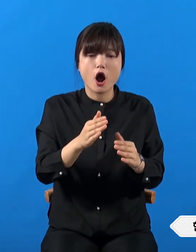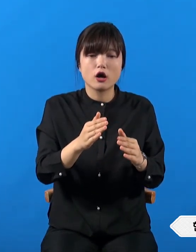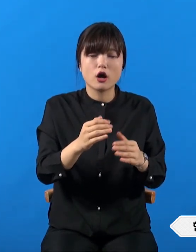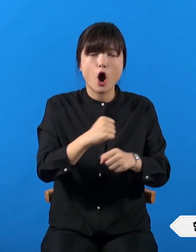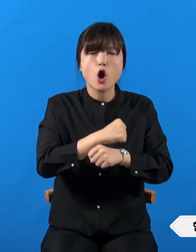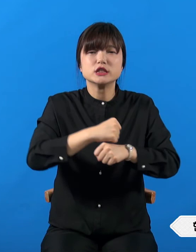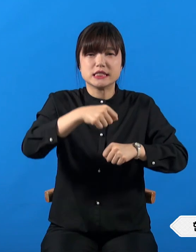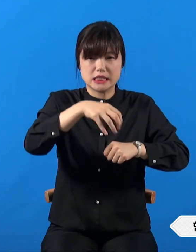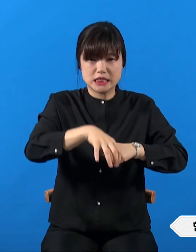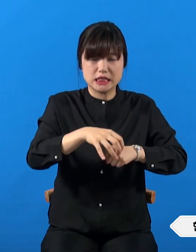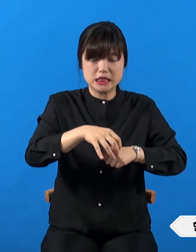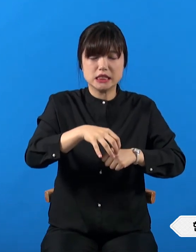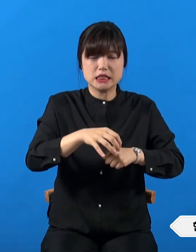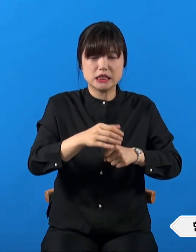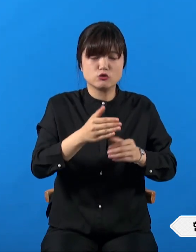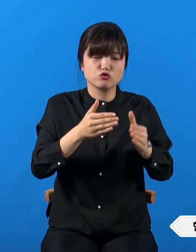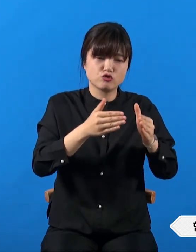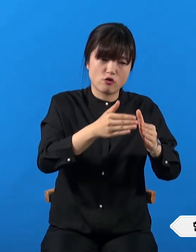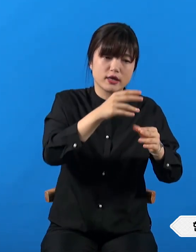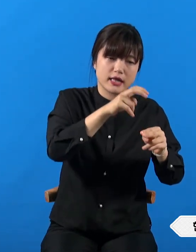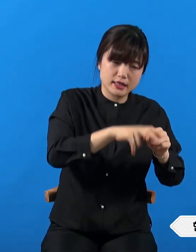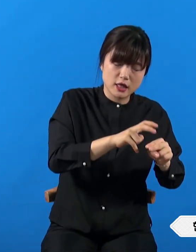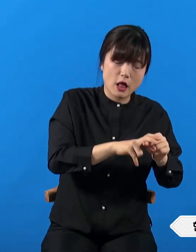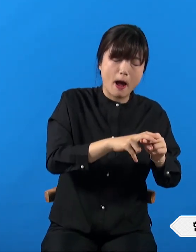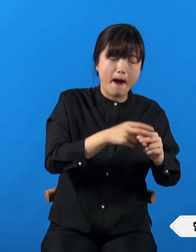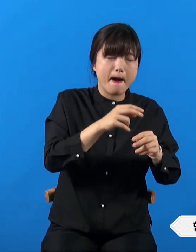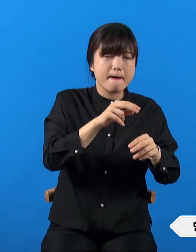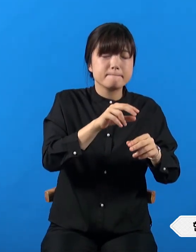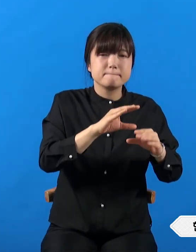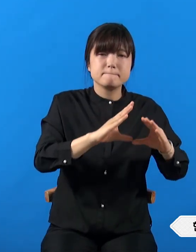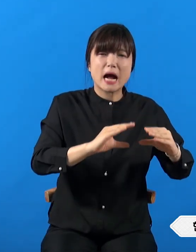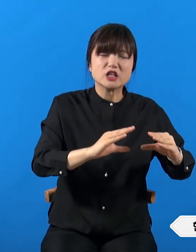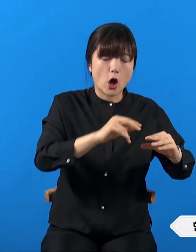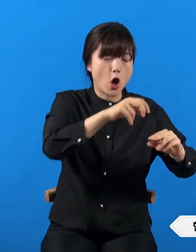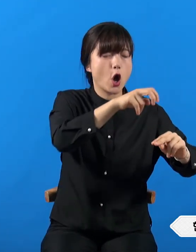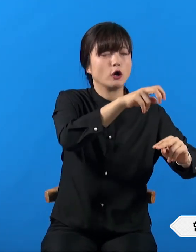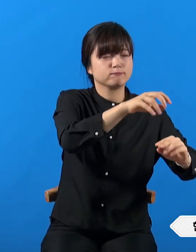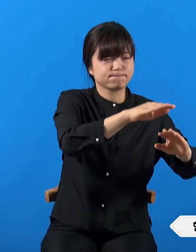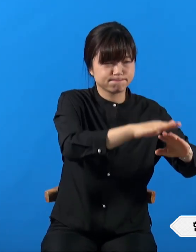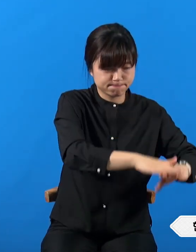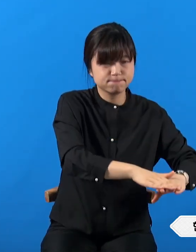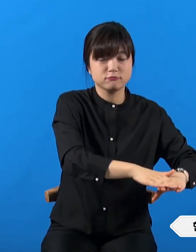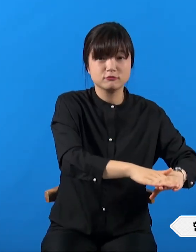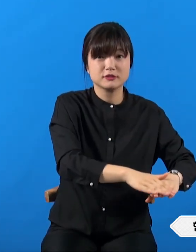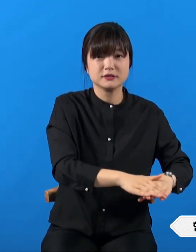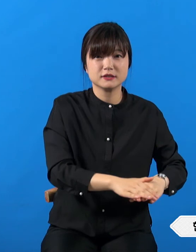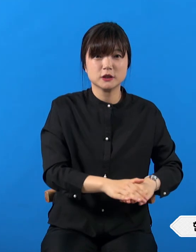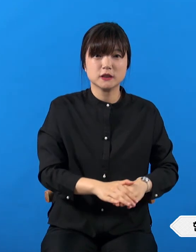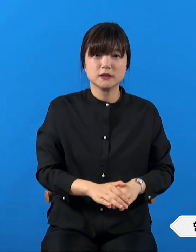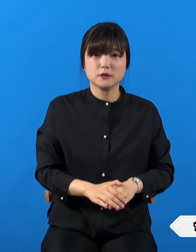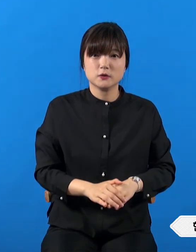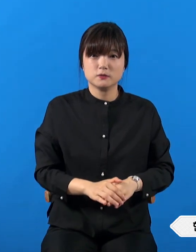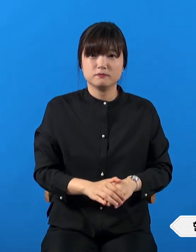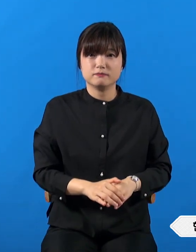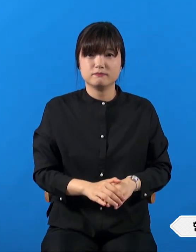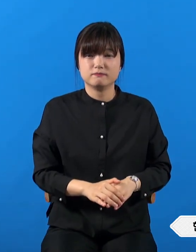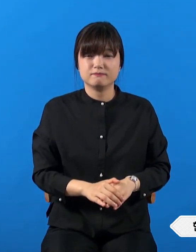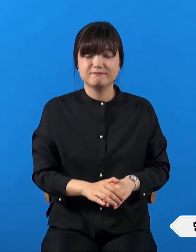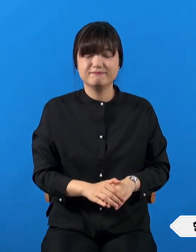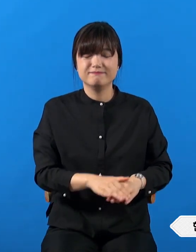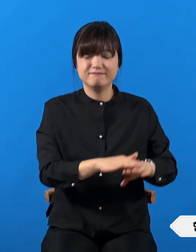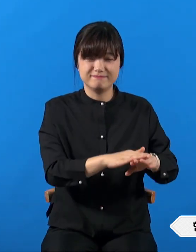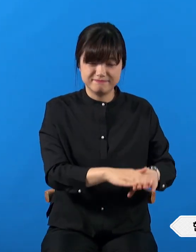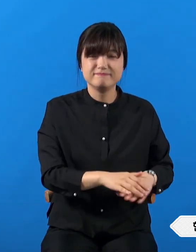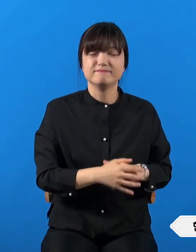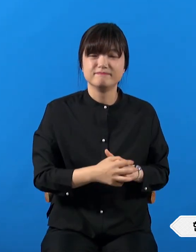귀퉁이라도 장소를 정해 놓으십시오. 거기에 방석을 딱 갖다 놓으십시오. 조그만 우리 교회에서 준 그 탁자 그거